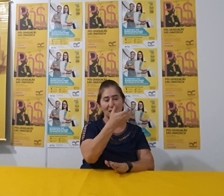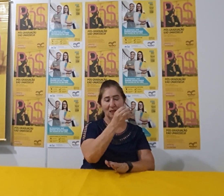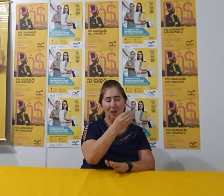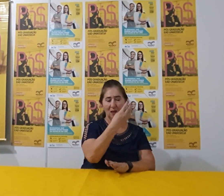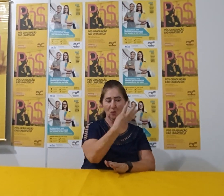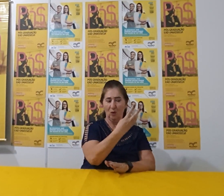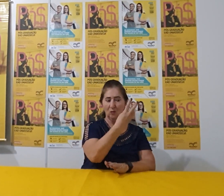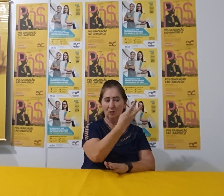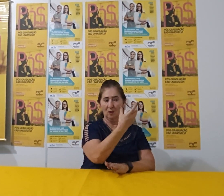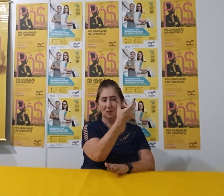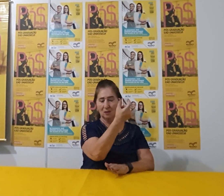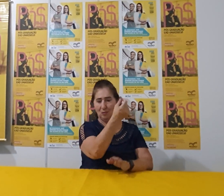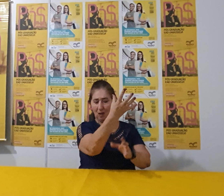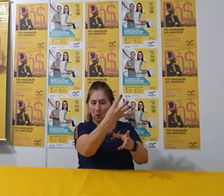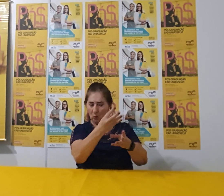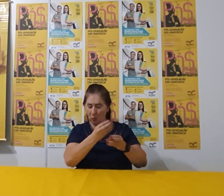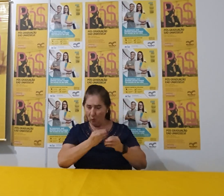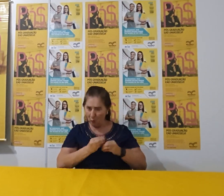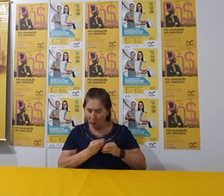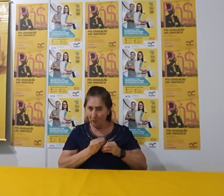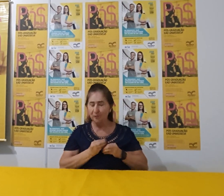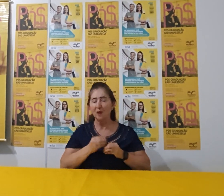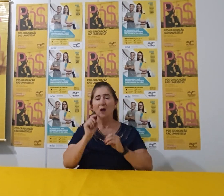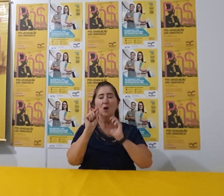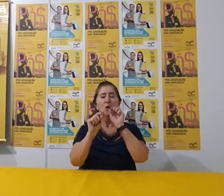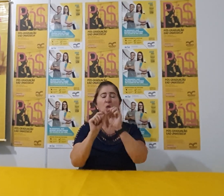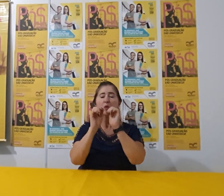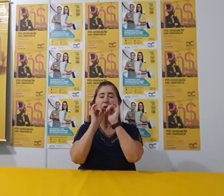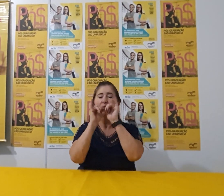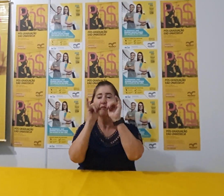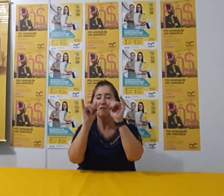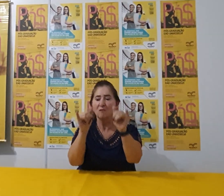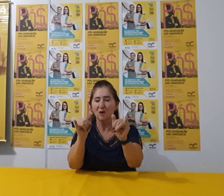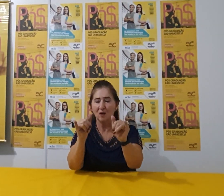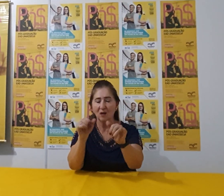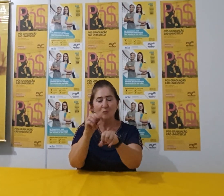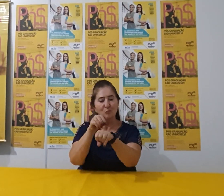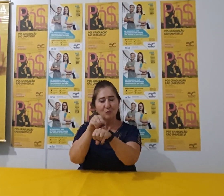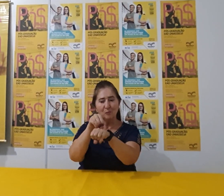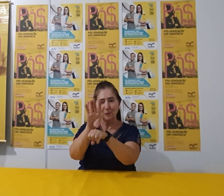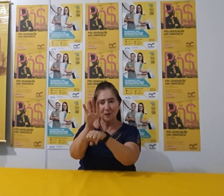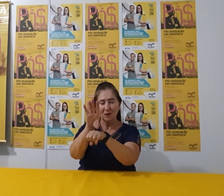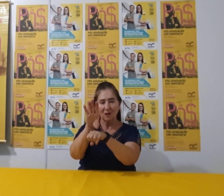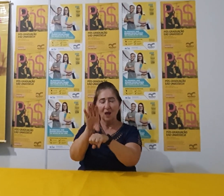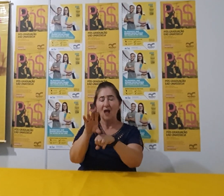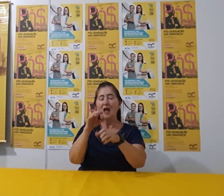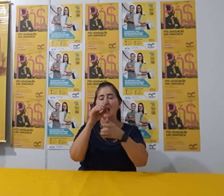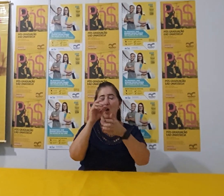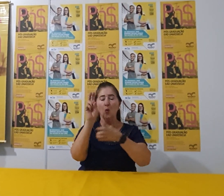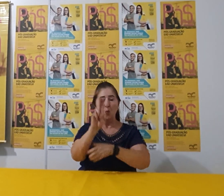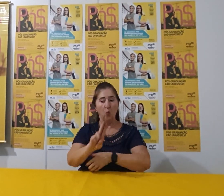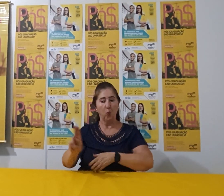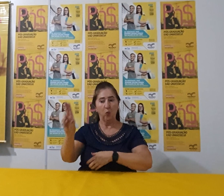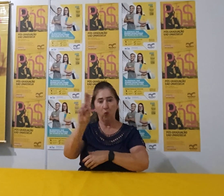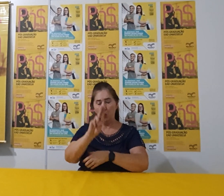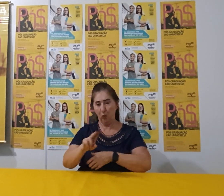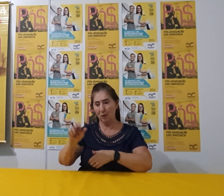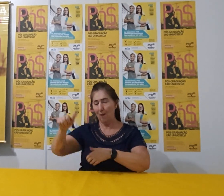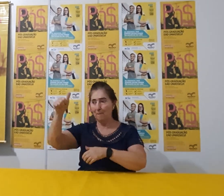10.436, diz que a educação da pessoa surda deve ser feita em Libras, deixando a língua escrita